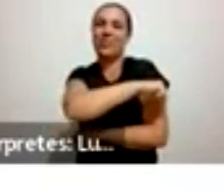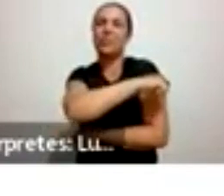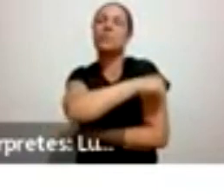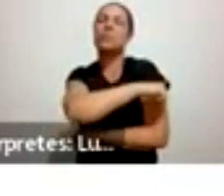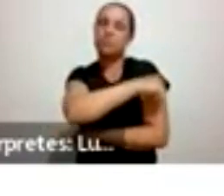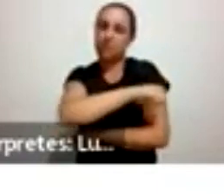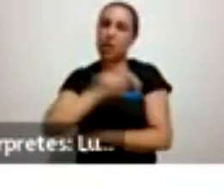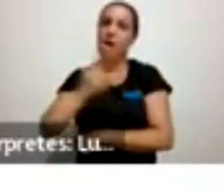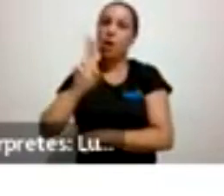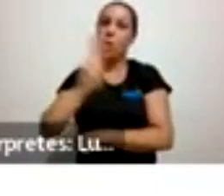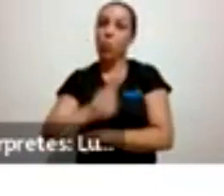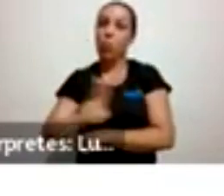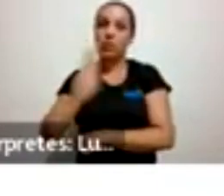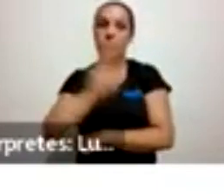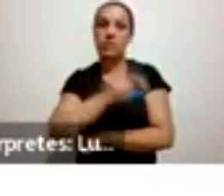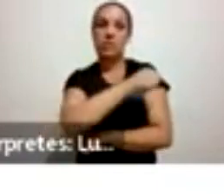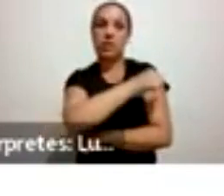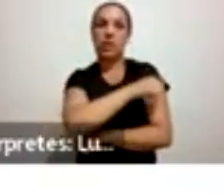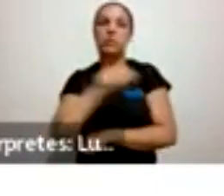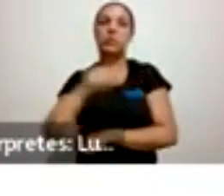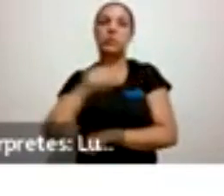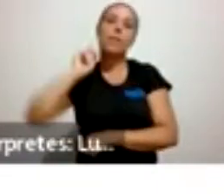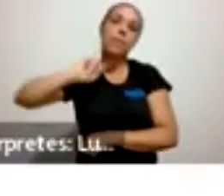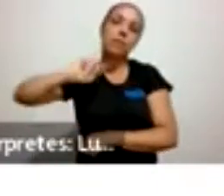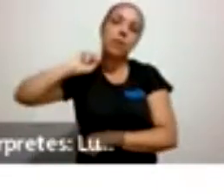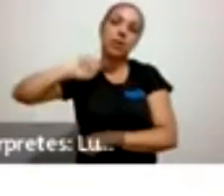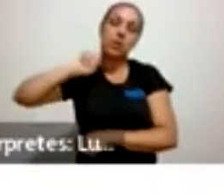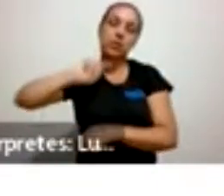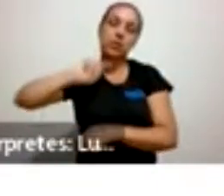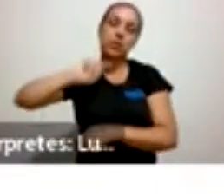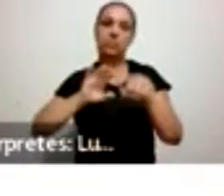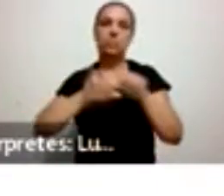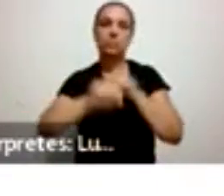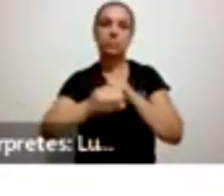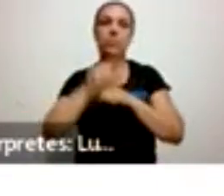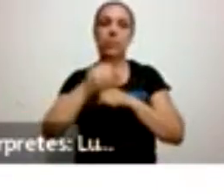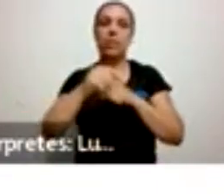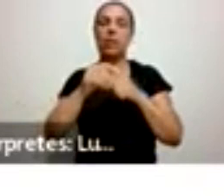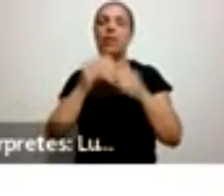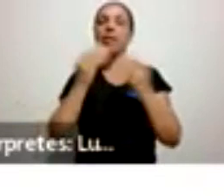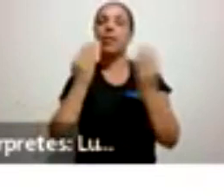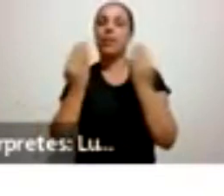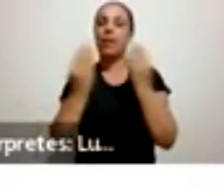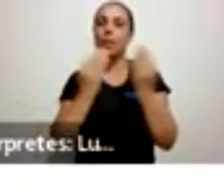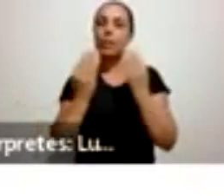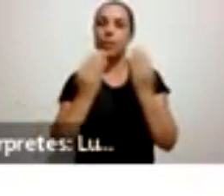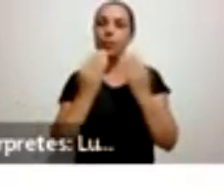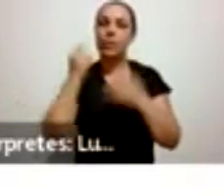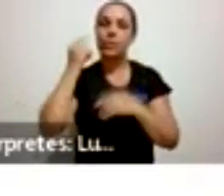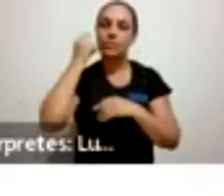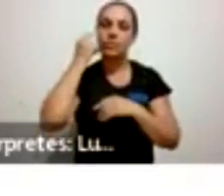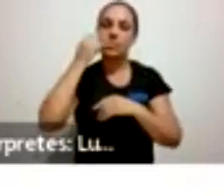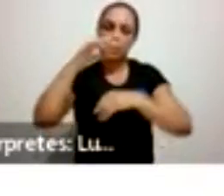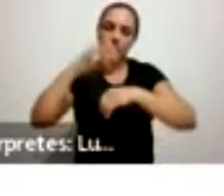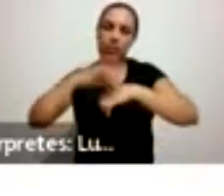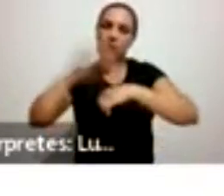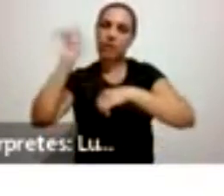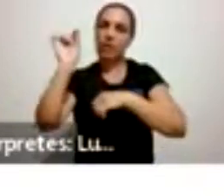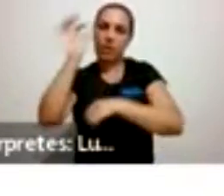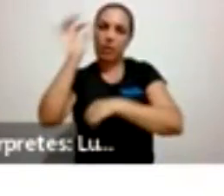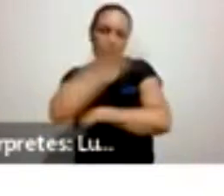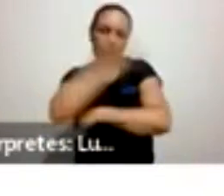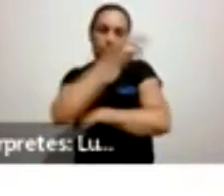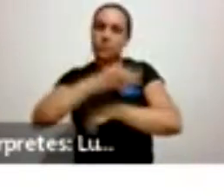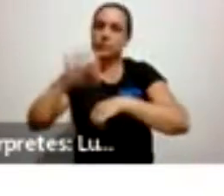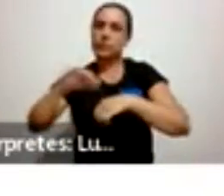Universidade Newton Paiva, em Minas Gerais, acupunturista pela EOMA, em São Paulo,